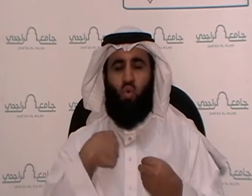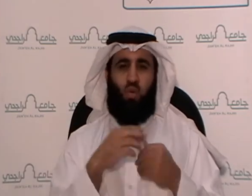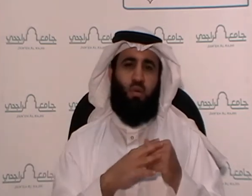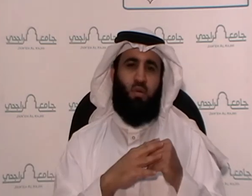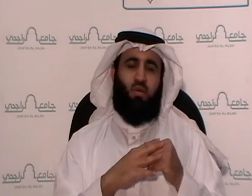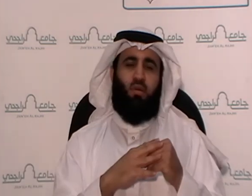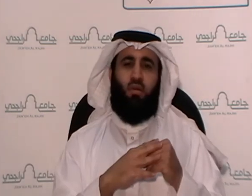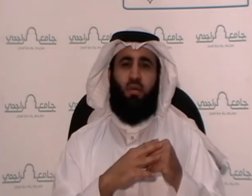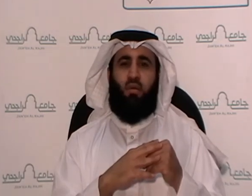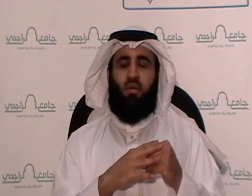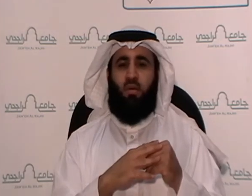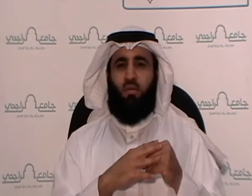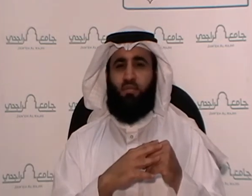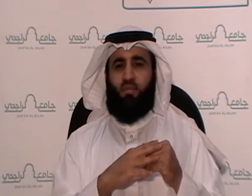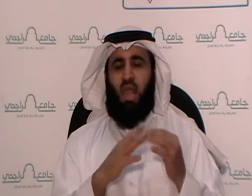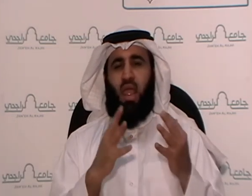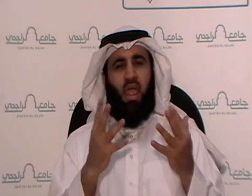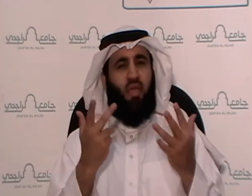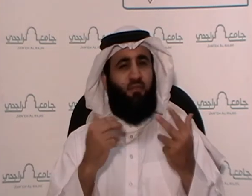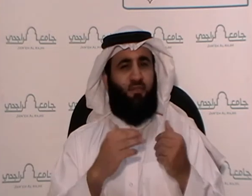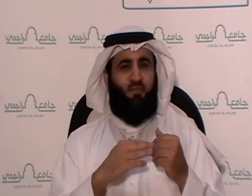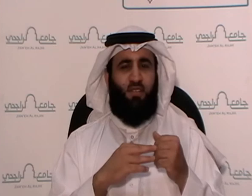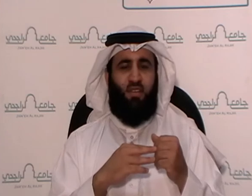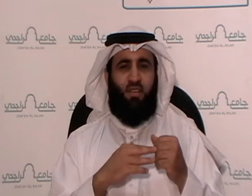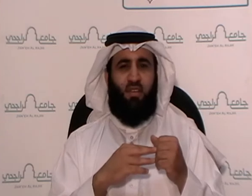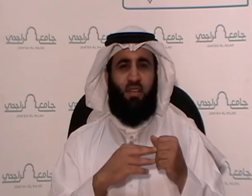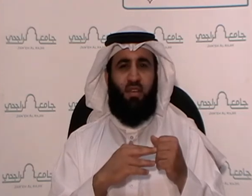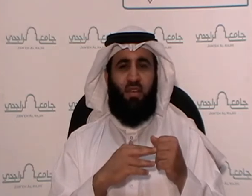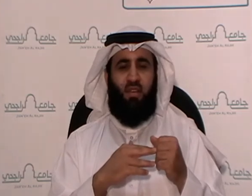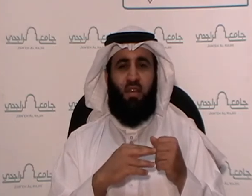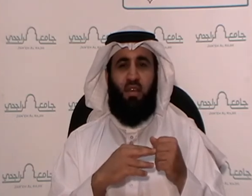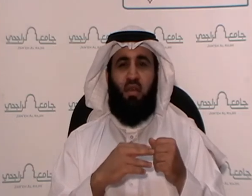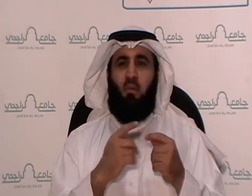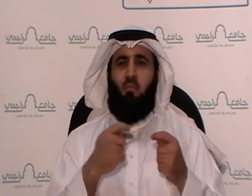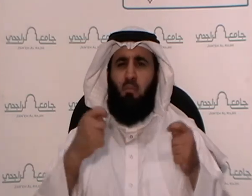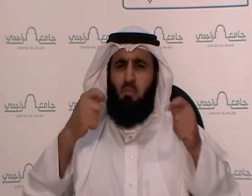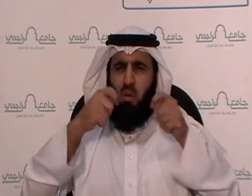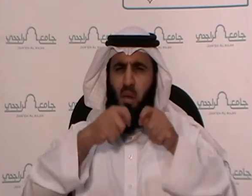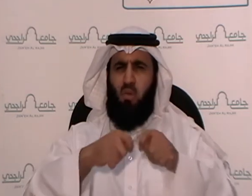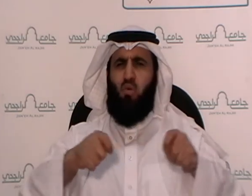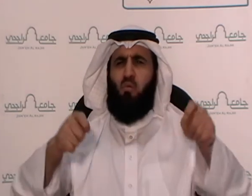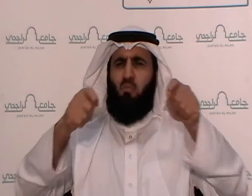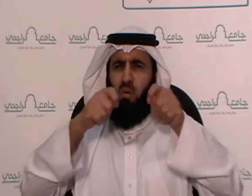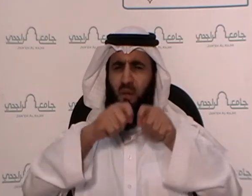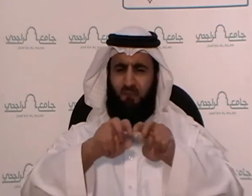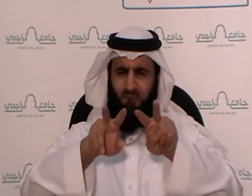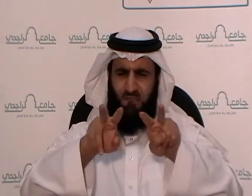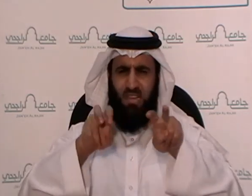الغنيمة، فكيف حال من يغل الملايين المملينة